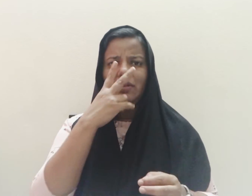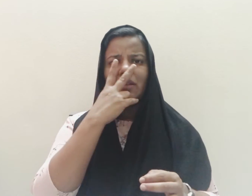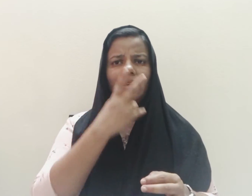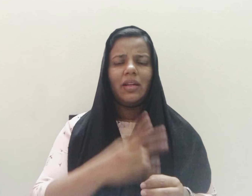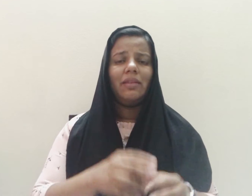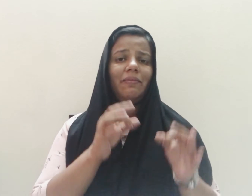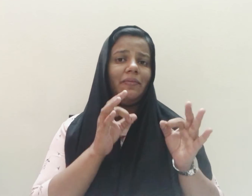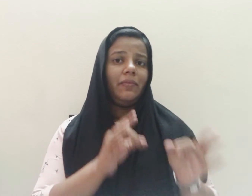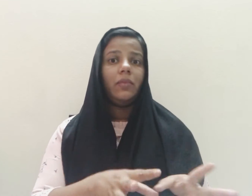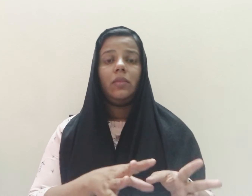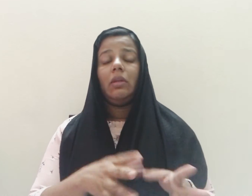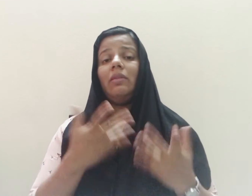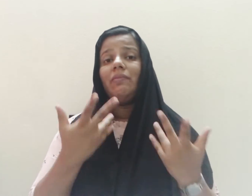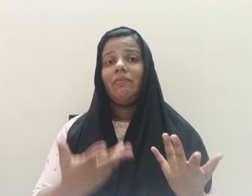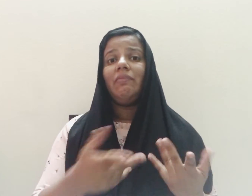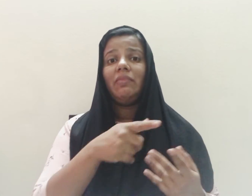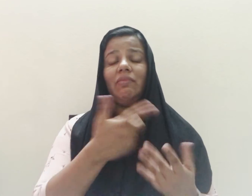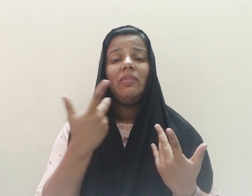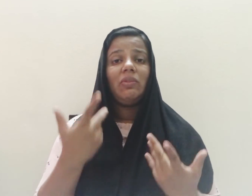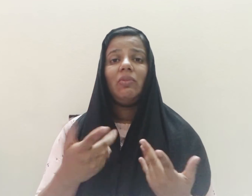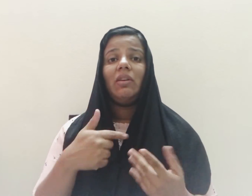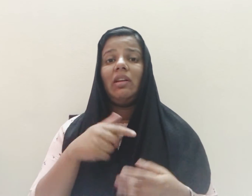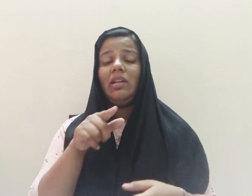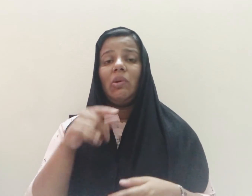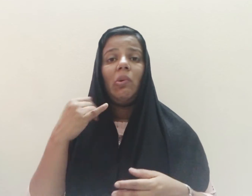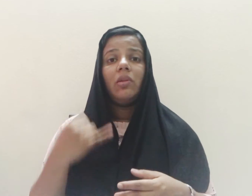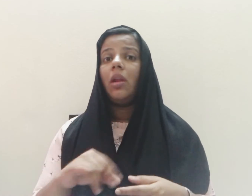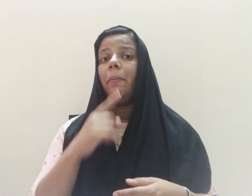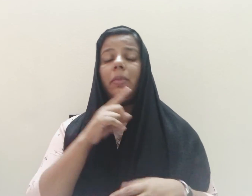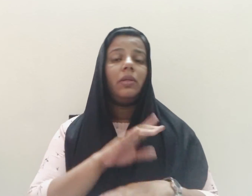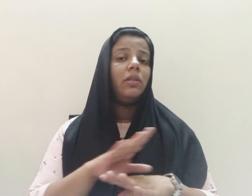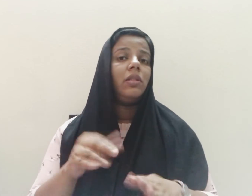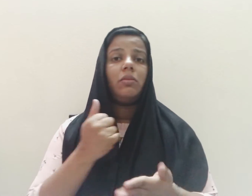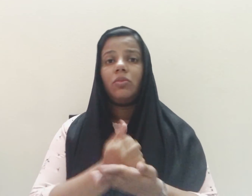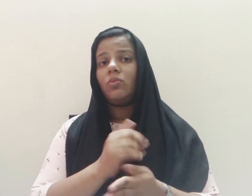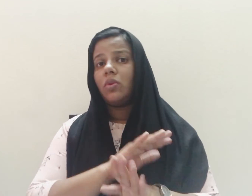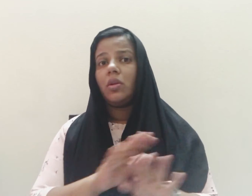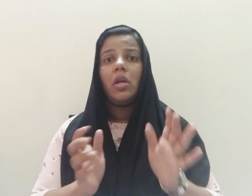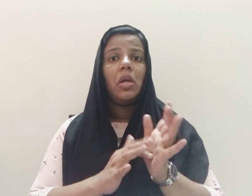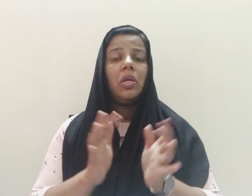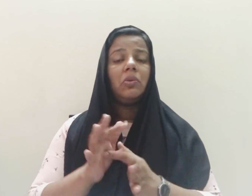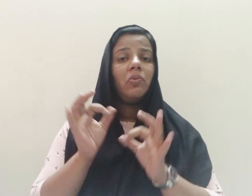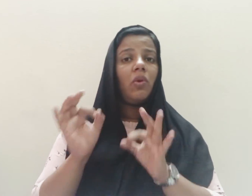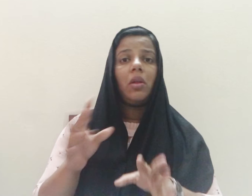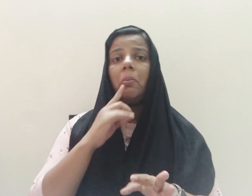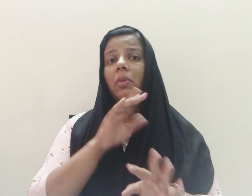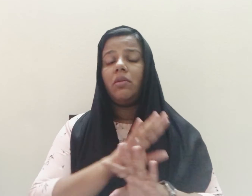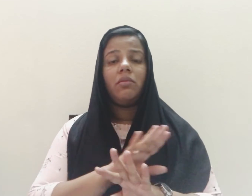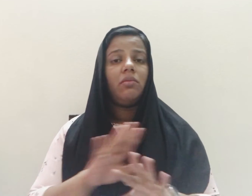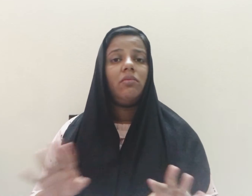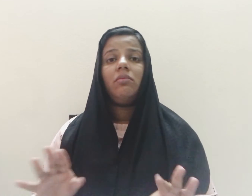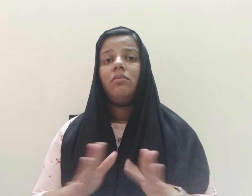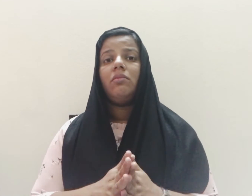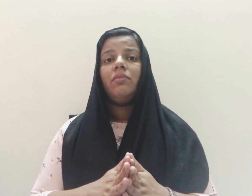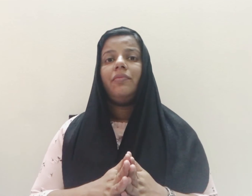കണ്ട് നമ്മളെ തുച്ഛീകരിക്കല്ല. ഓ ഇവനെ കണ്ട് ഓ ഇവൻ എന്നാ പറയുന്നത് എന്തു പറയാനിടവരും. നമ്മുടെ കർത്താവിനെ നിന്ദിക്കാൻ ഇടവരാൻ പാടില്ല. നമ്മളെ